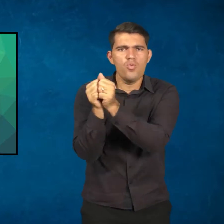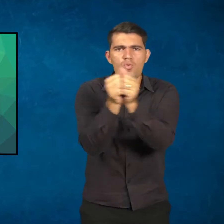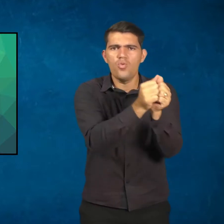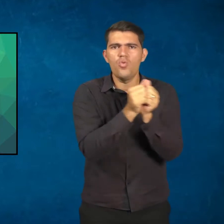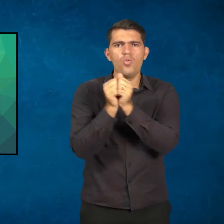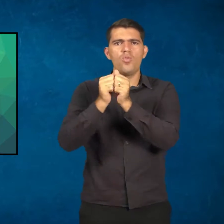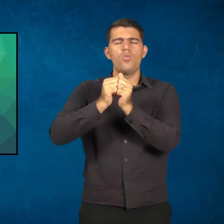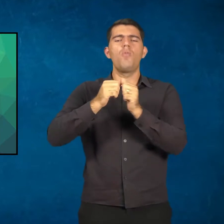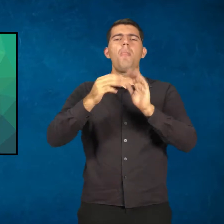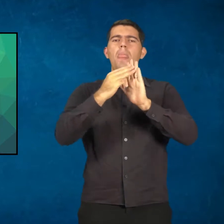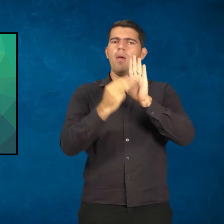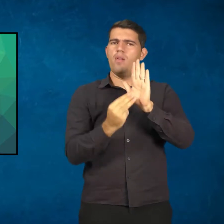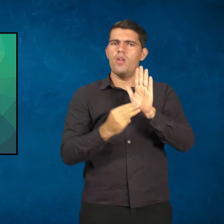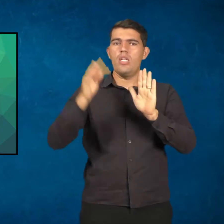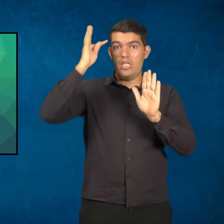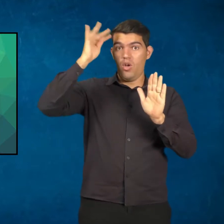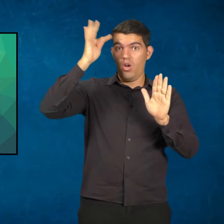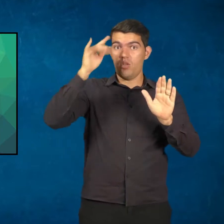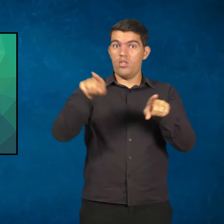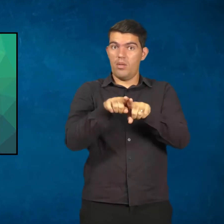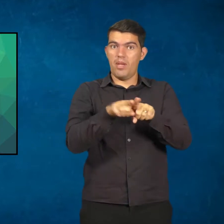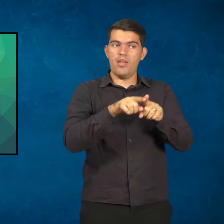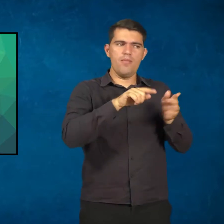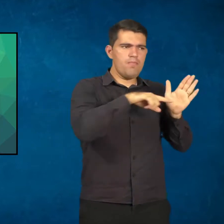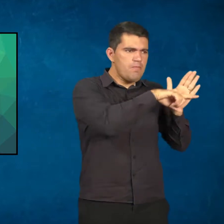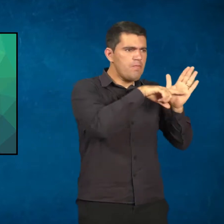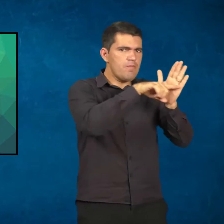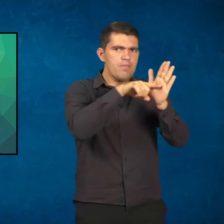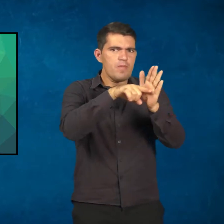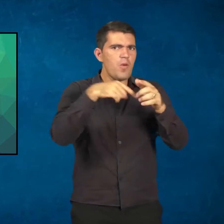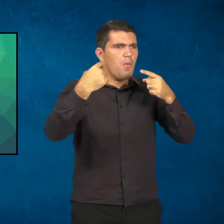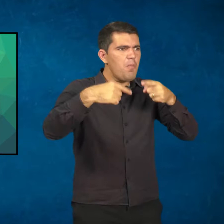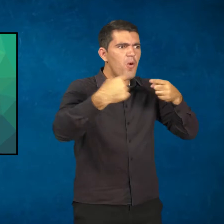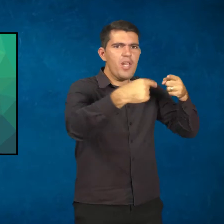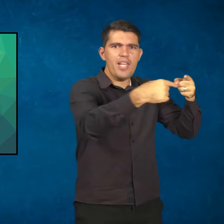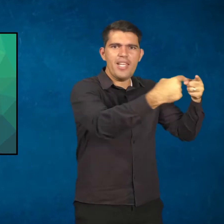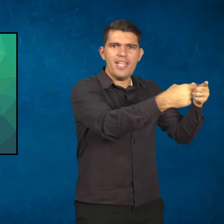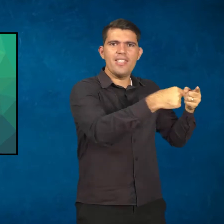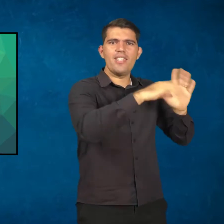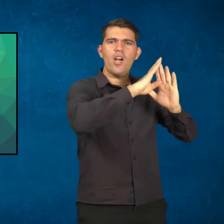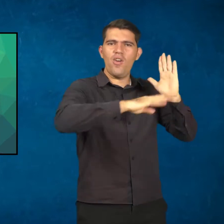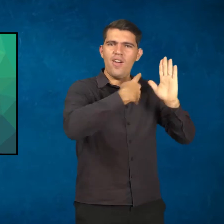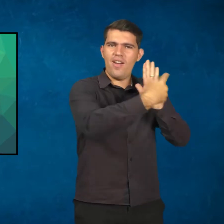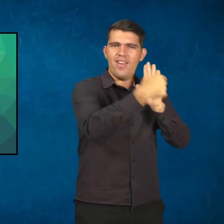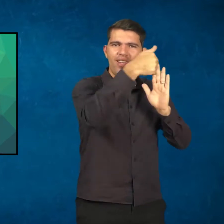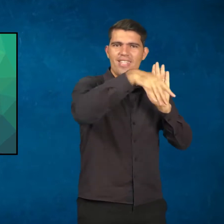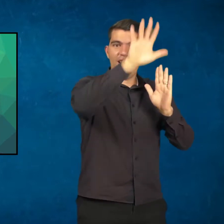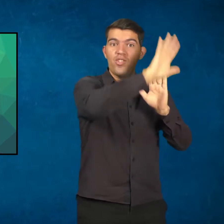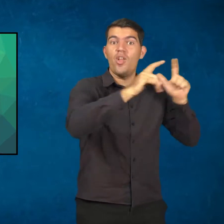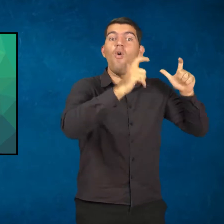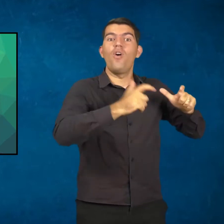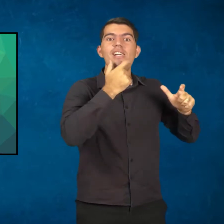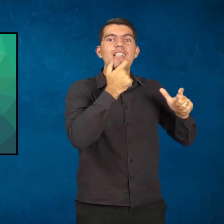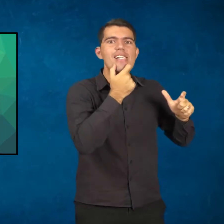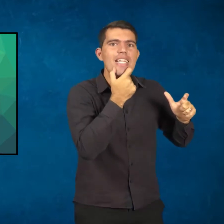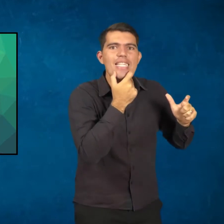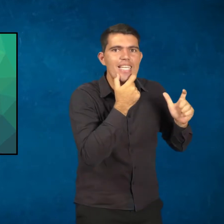também teórico com base em pesquisas sobre a política curricular nacional da